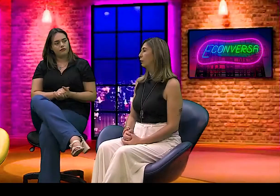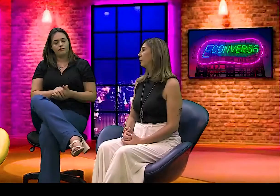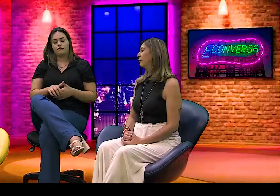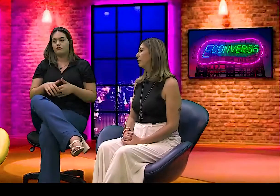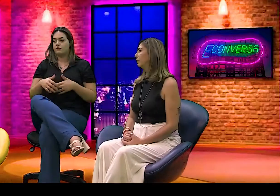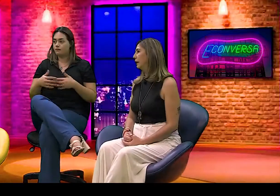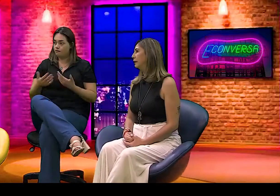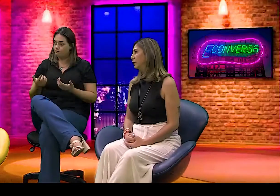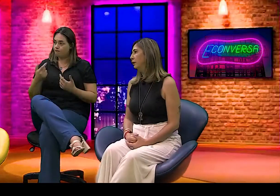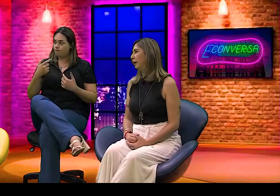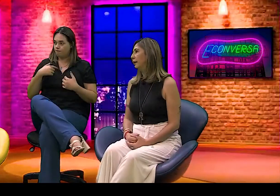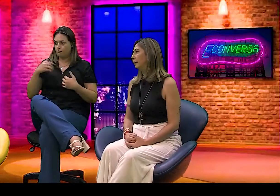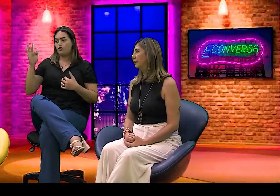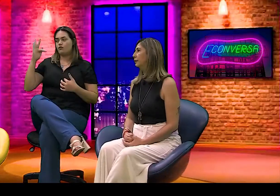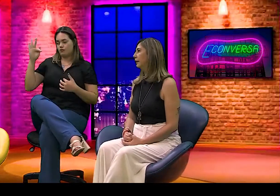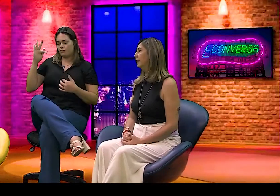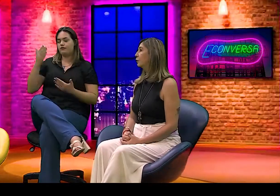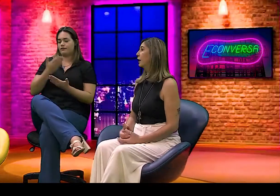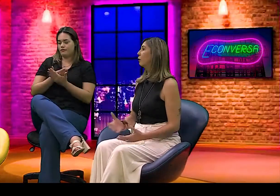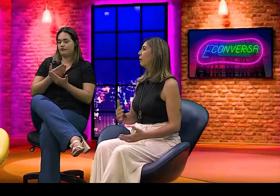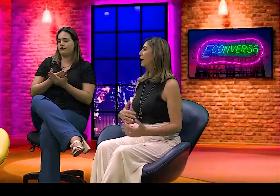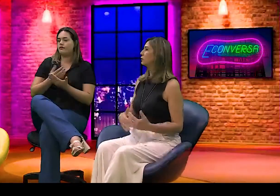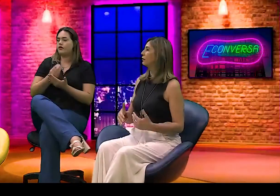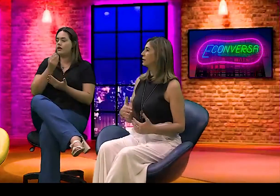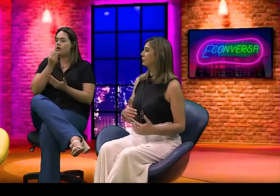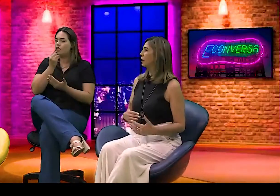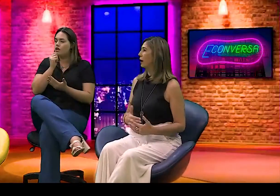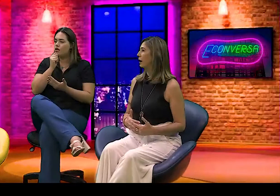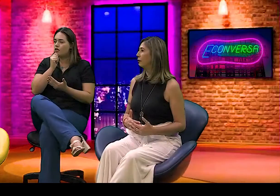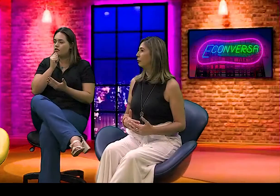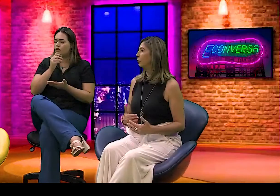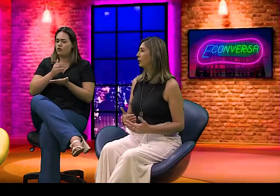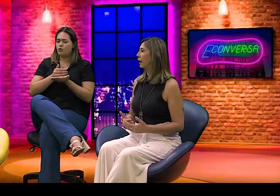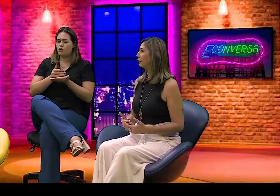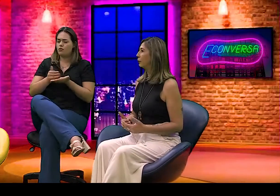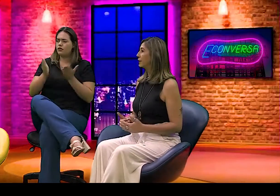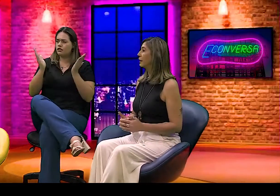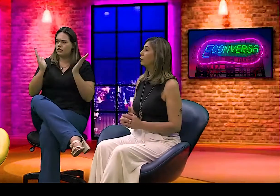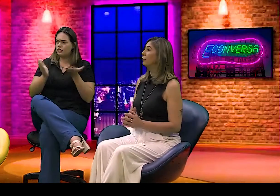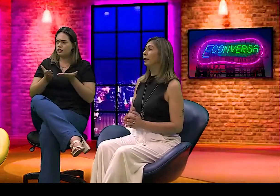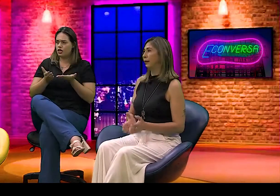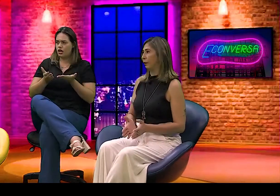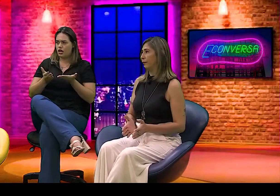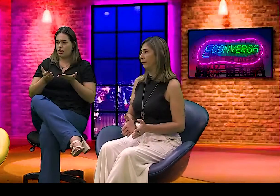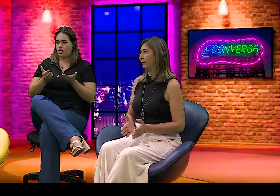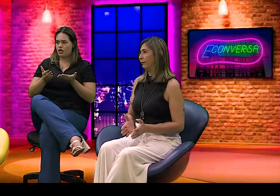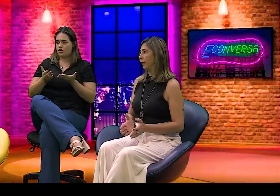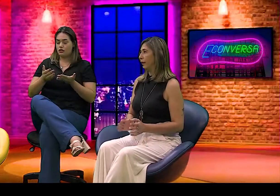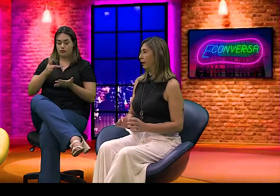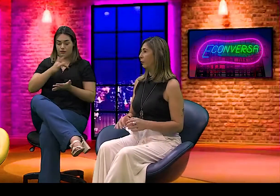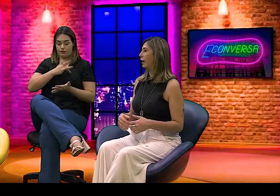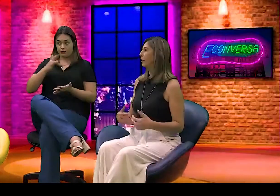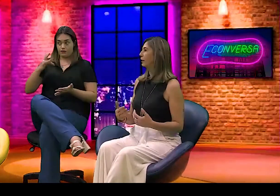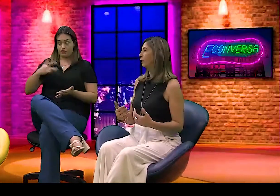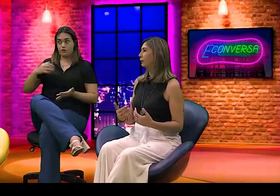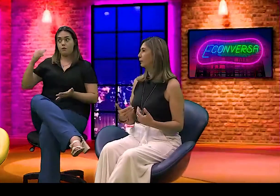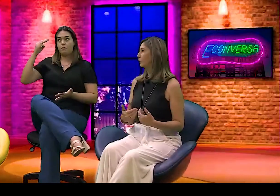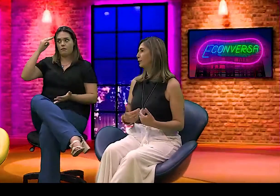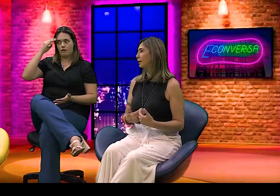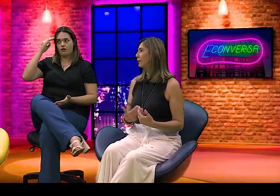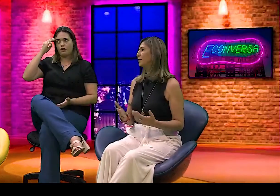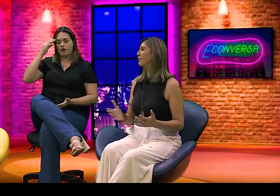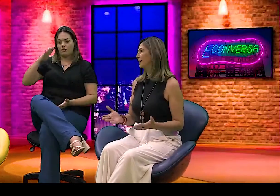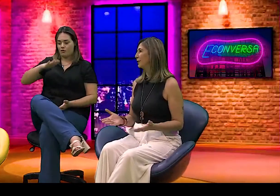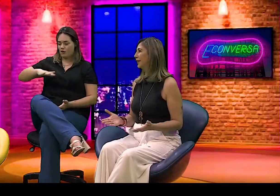quando eu estou na faculdade ainda, né, eu já começo a fazer um trabalho voltado para a saúde mental. É uma área que eu